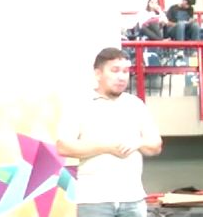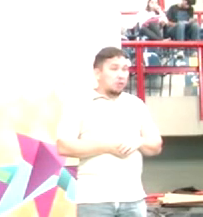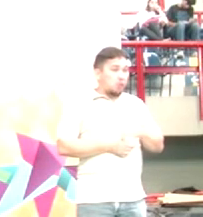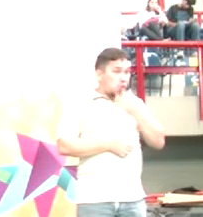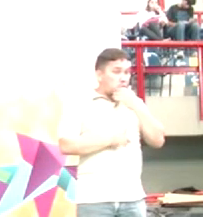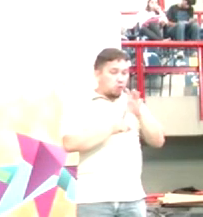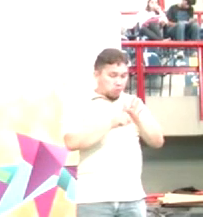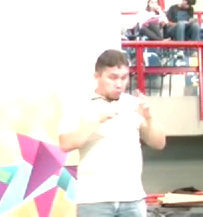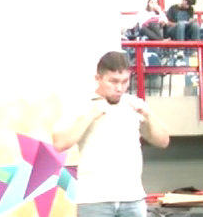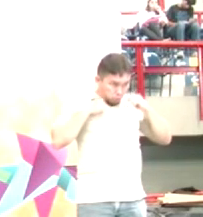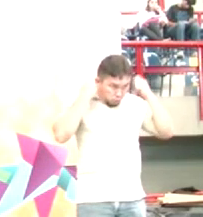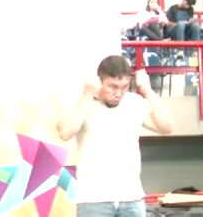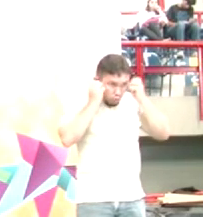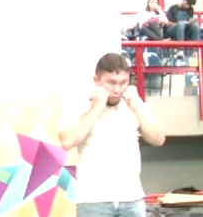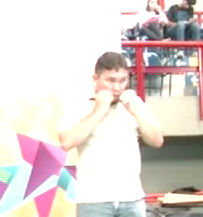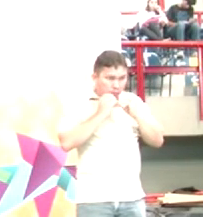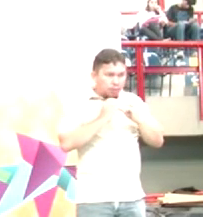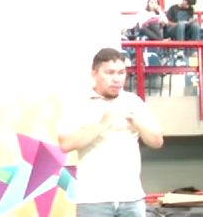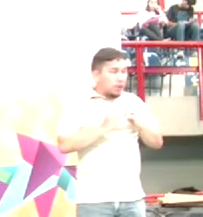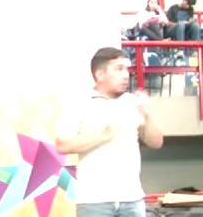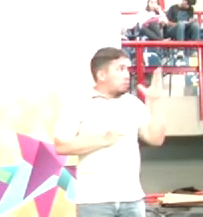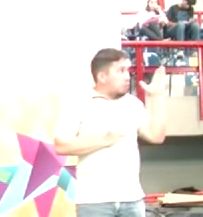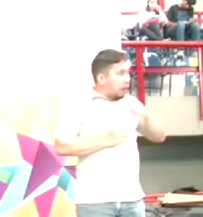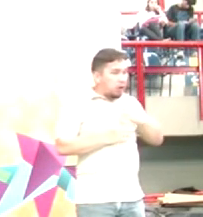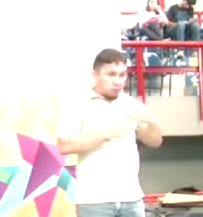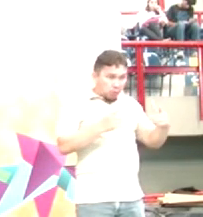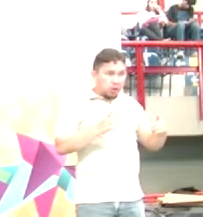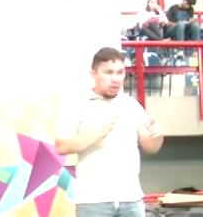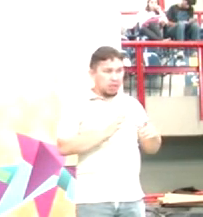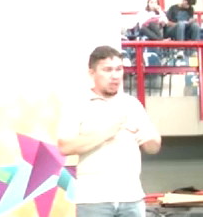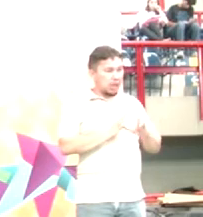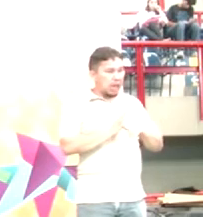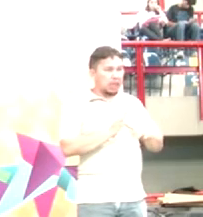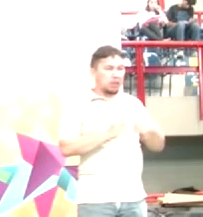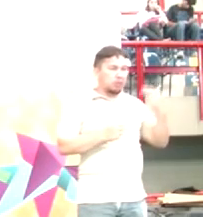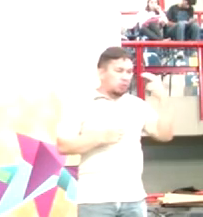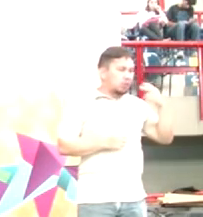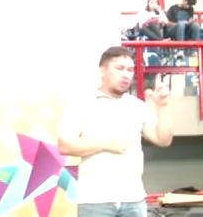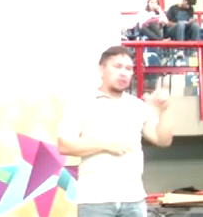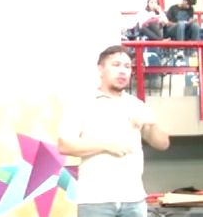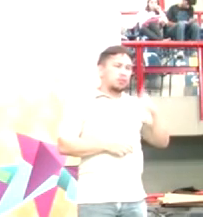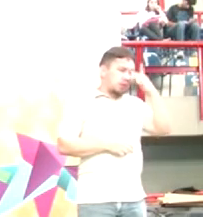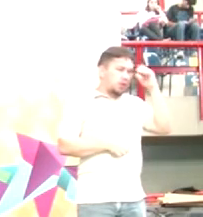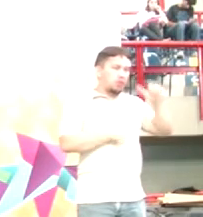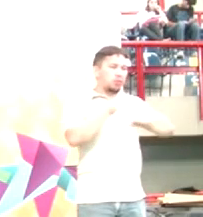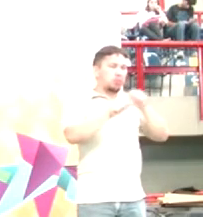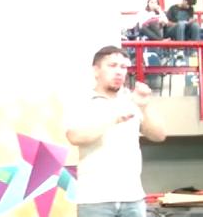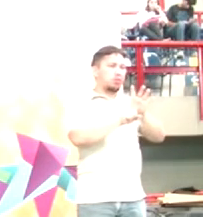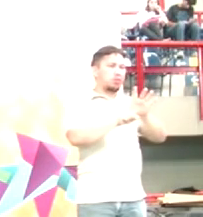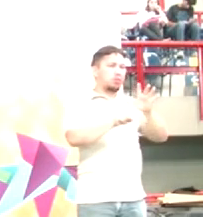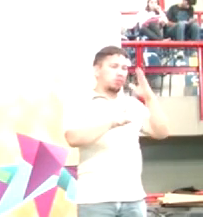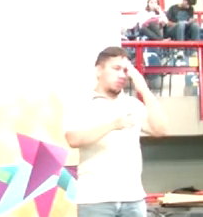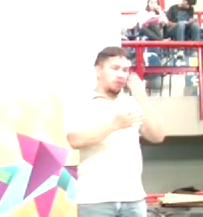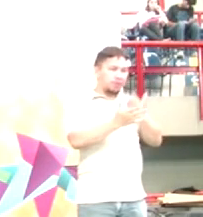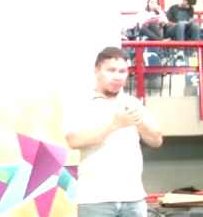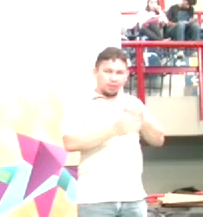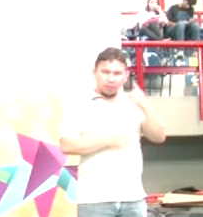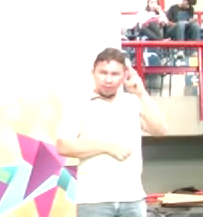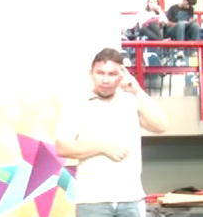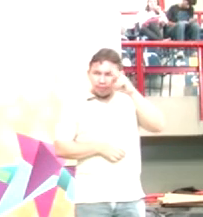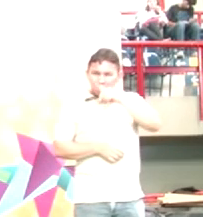regenerou muito malfeitor. Porque, gente, o que é que nossas